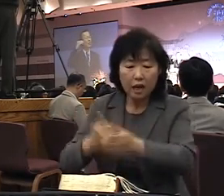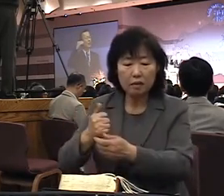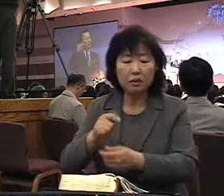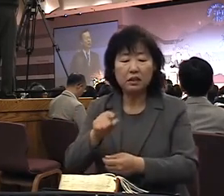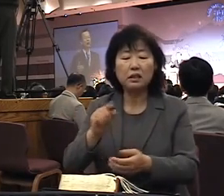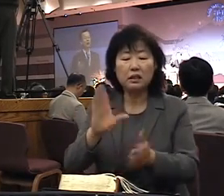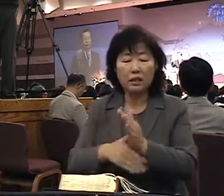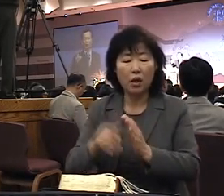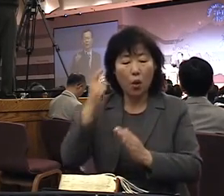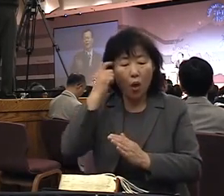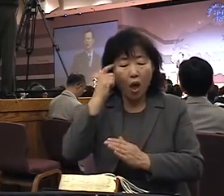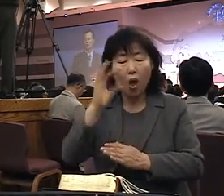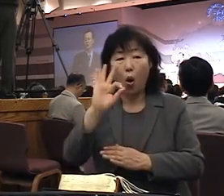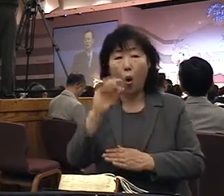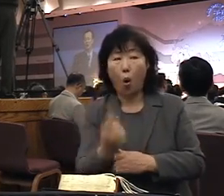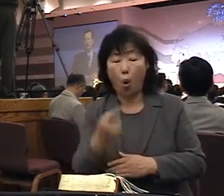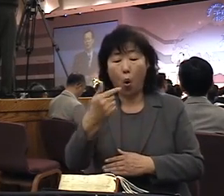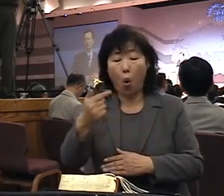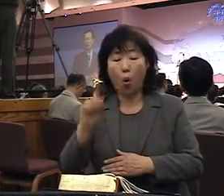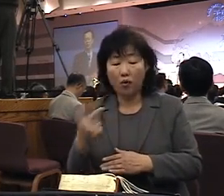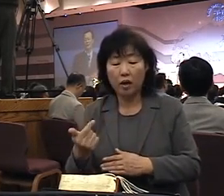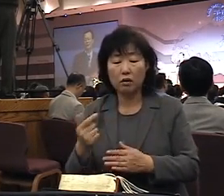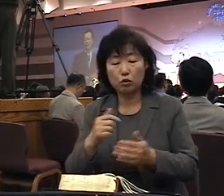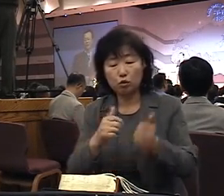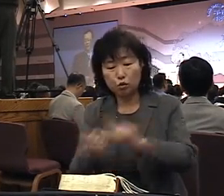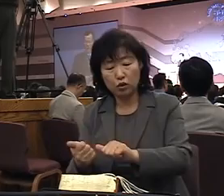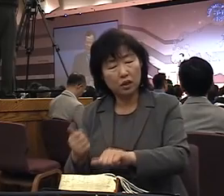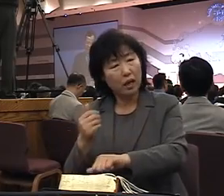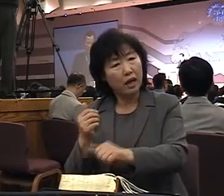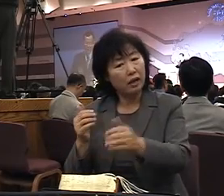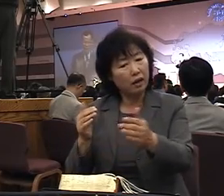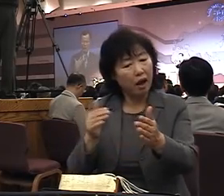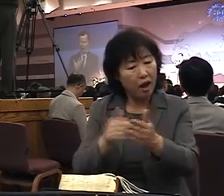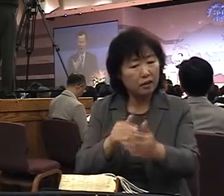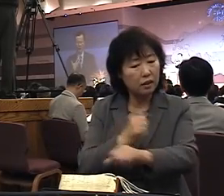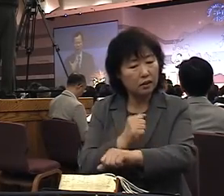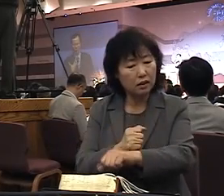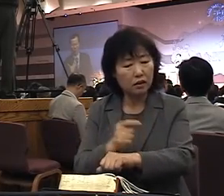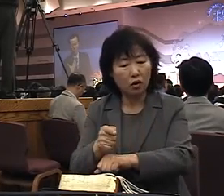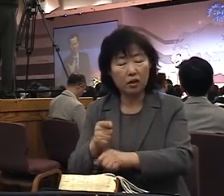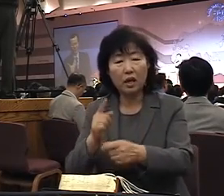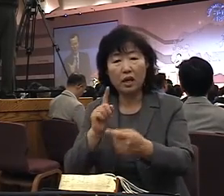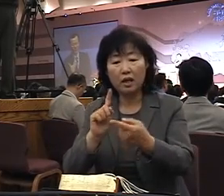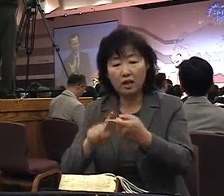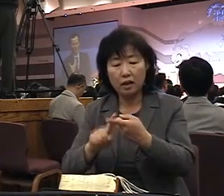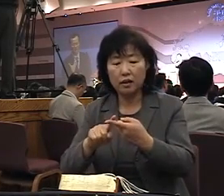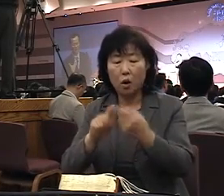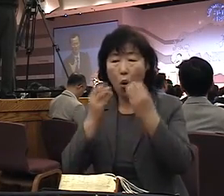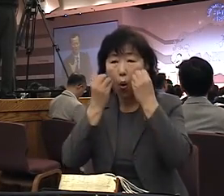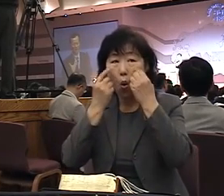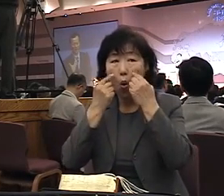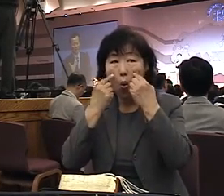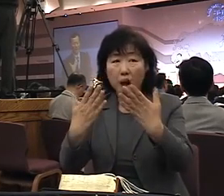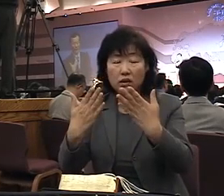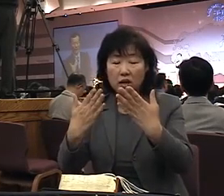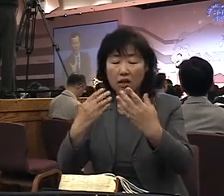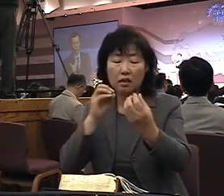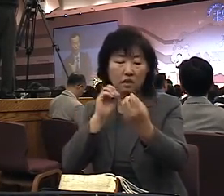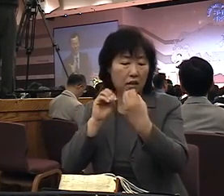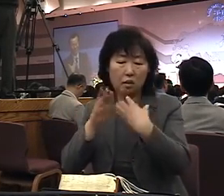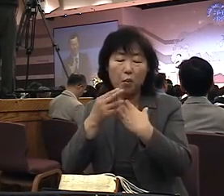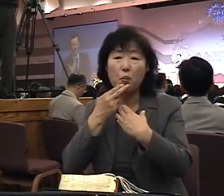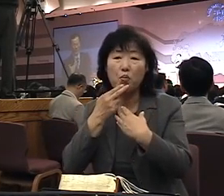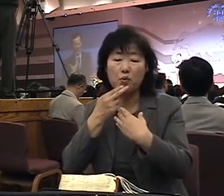오나를 죽이게까지 하셨을까? 거기에 대한 확실한 대답이 없었습니다. 이번에 이